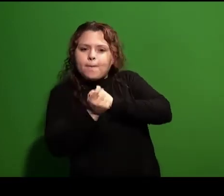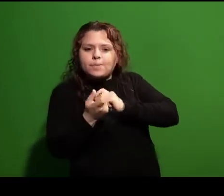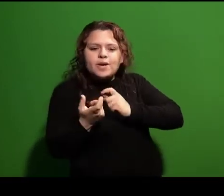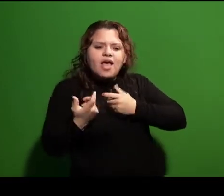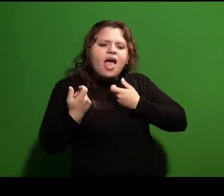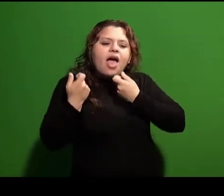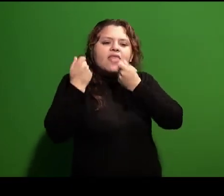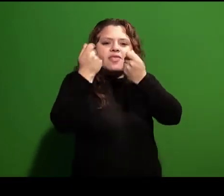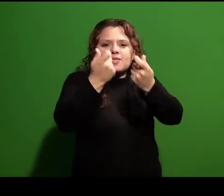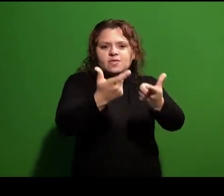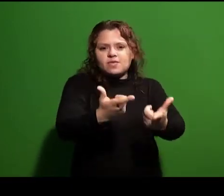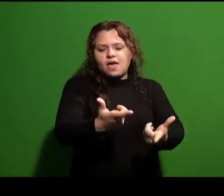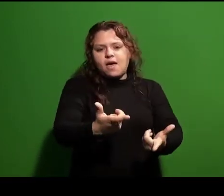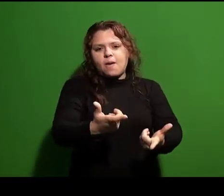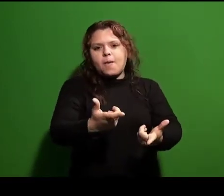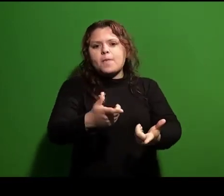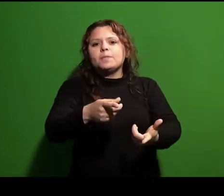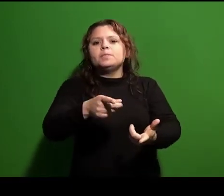llamado.